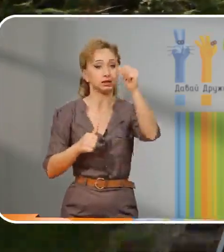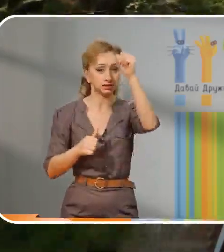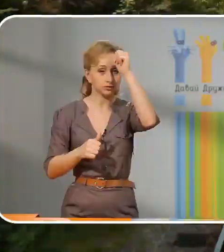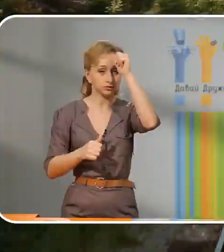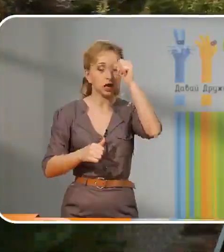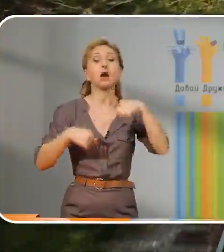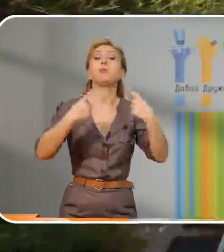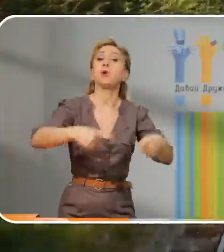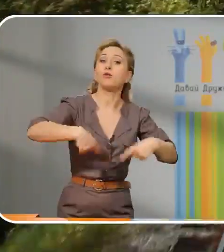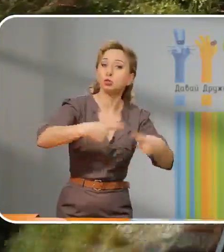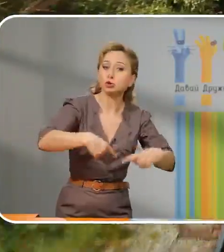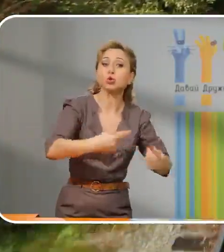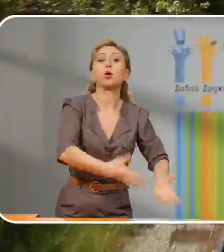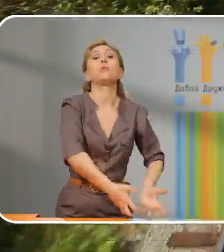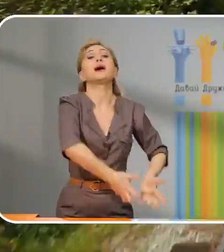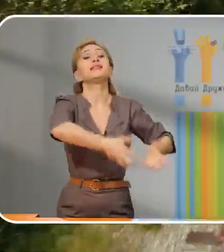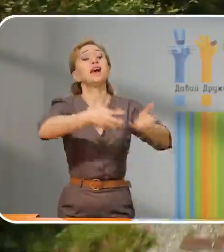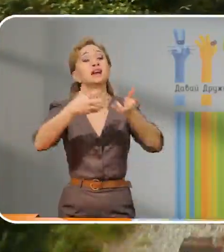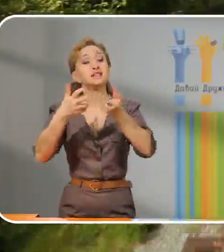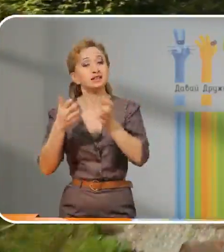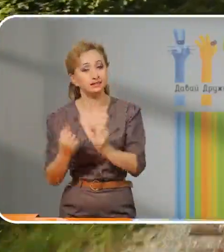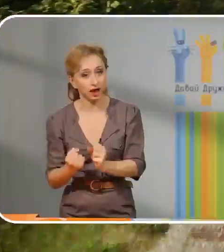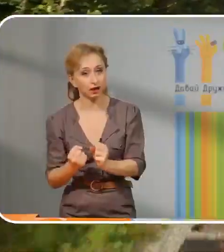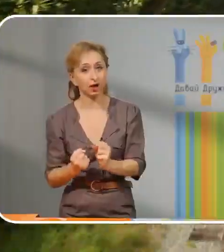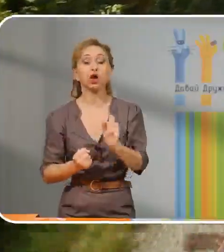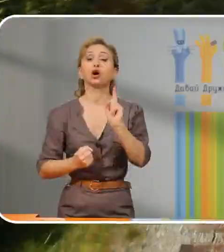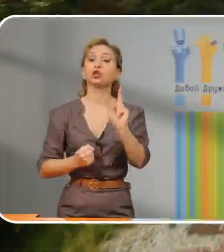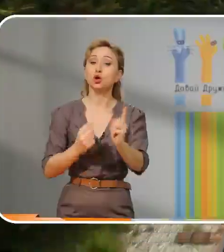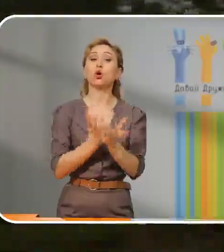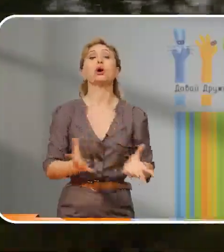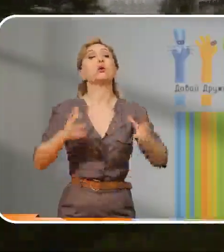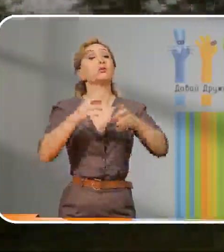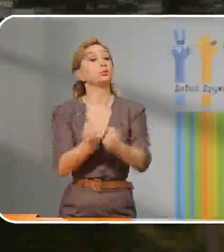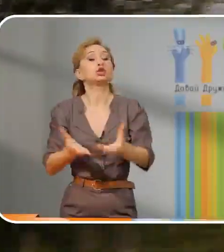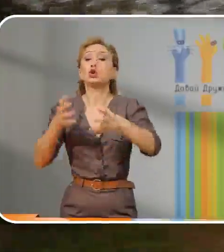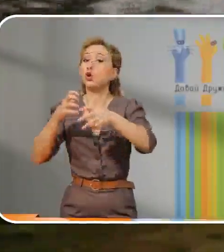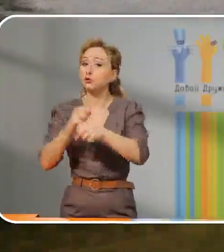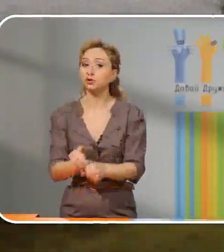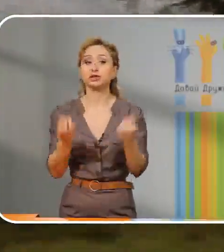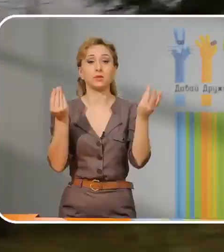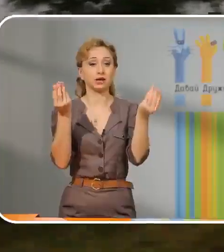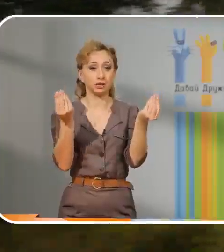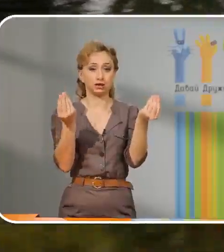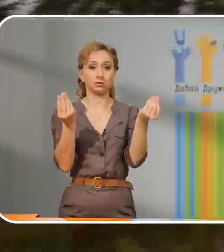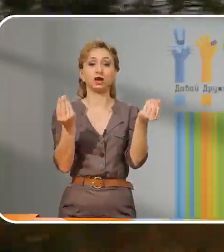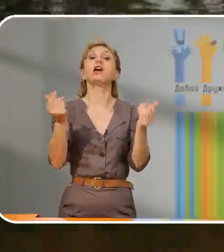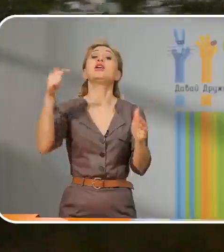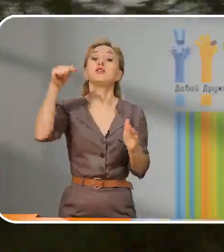месяцев повозку подняли со дна, но мешков с монетами в